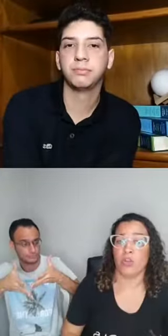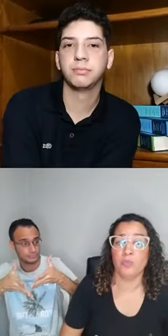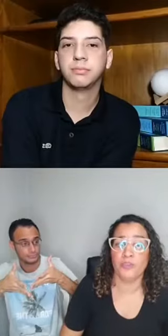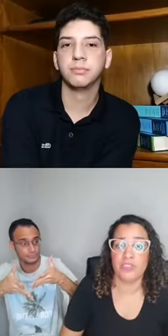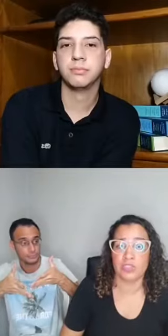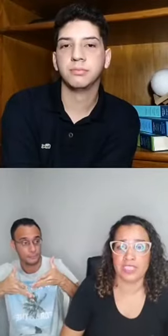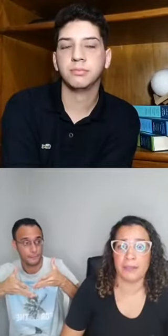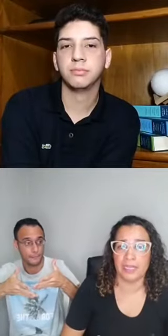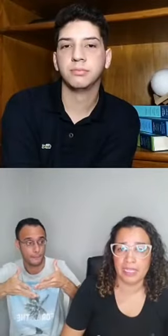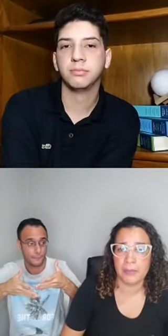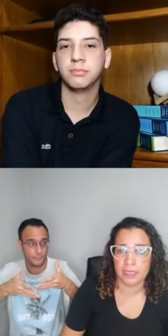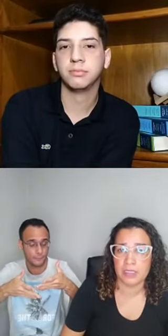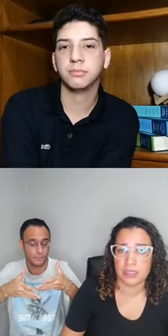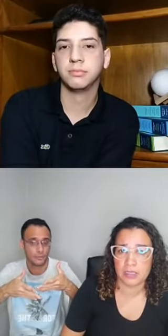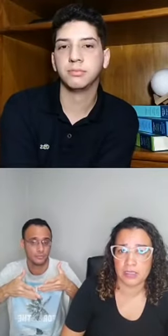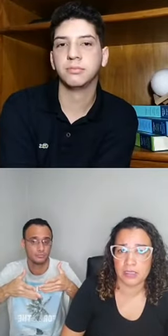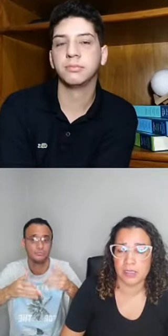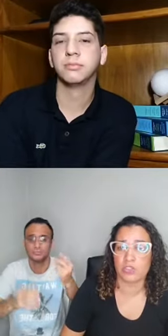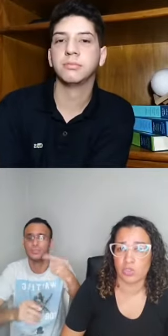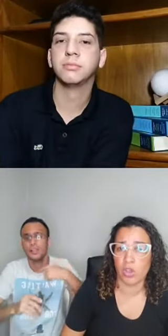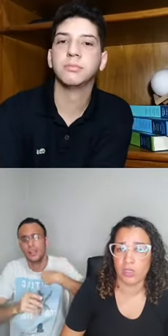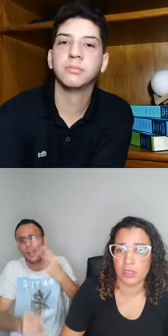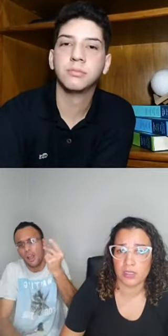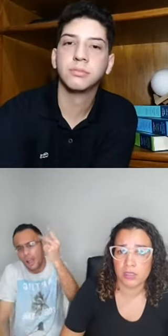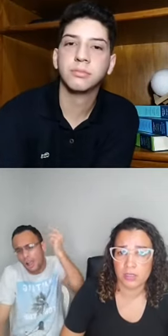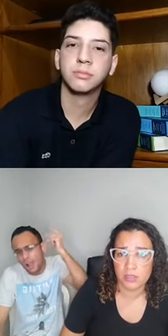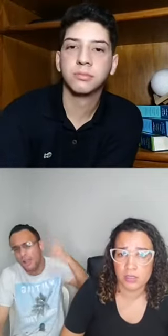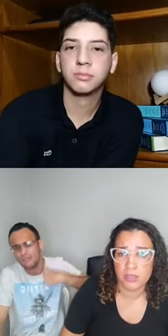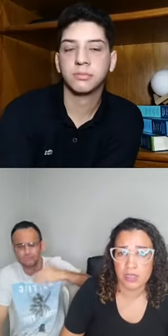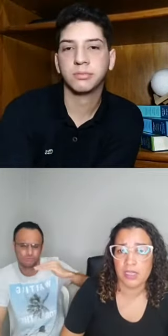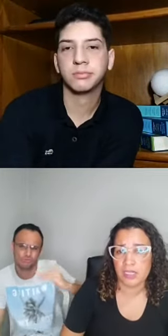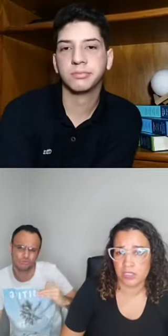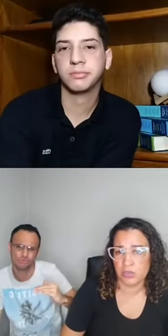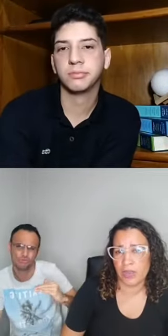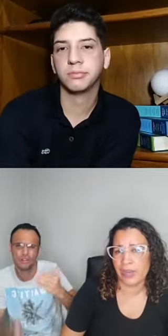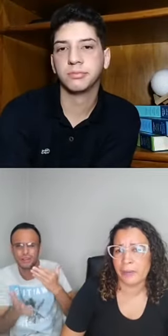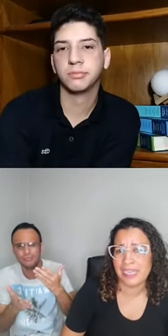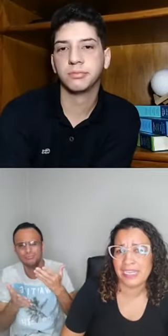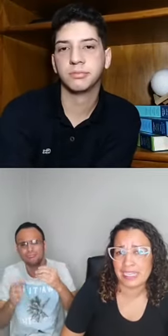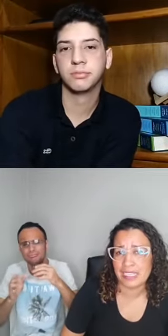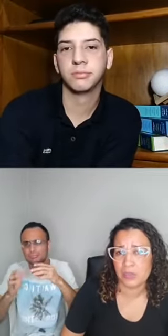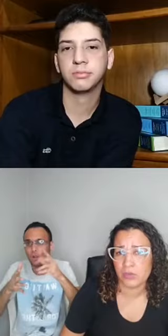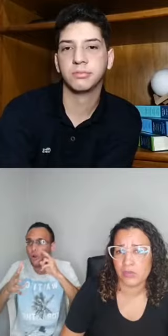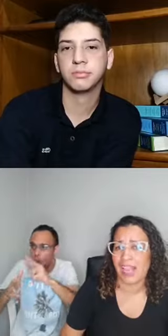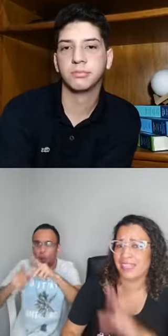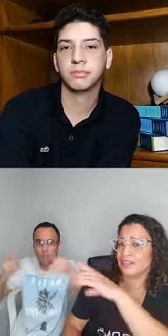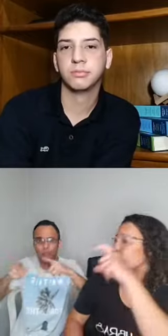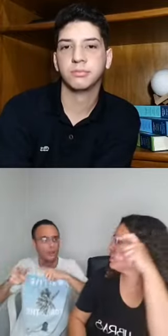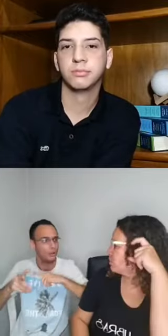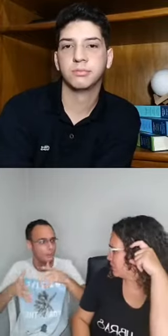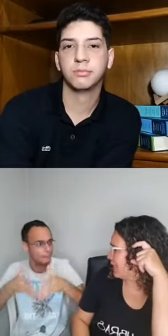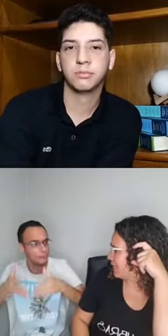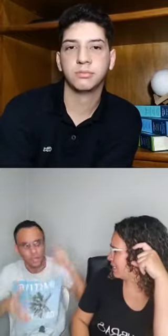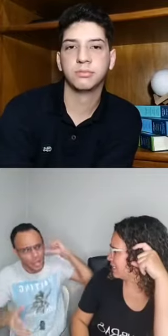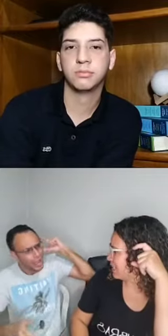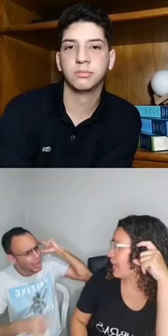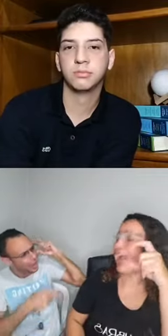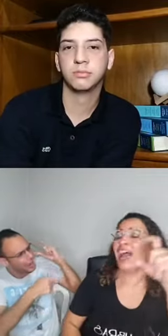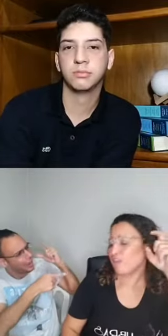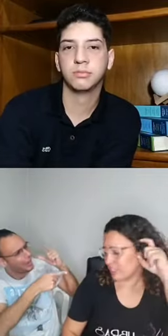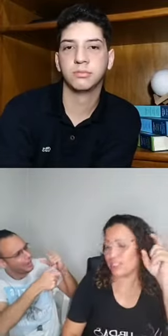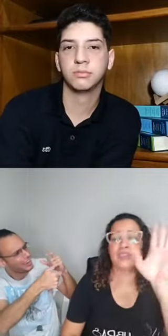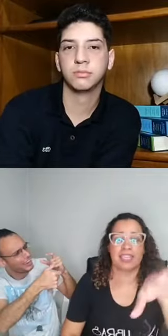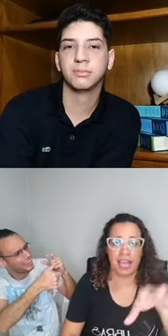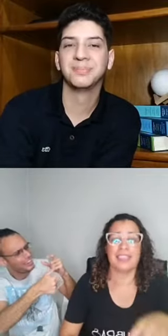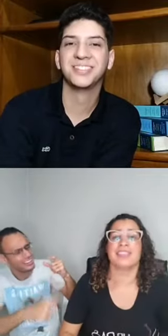Tá, quando o professor sabe Libras na escola, antes, né? Eu era pequenininho. Ah, deve ser Francisco Salles.